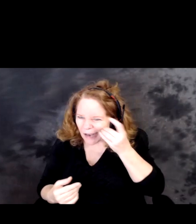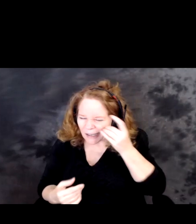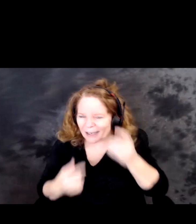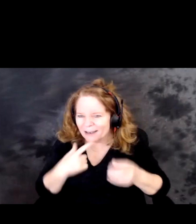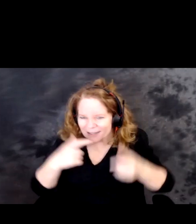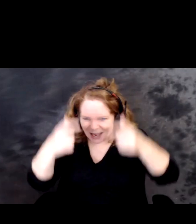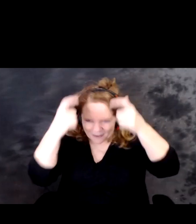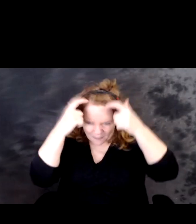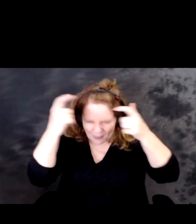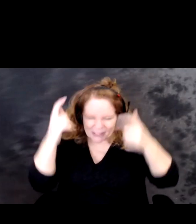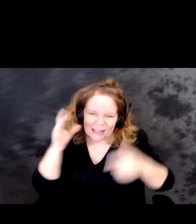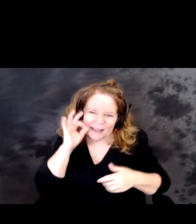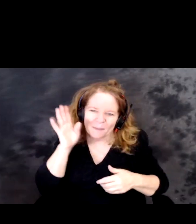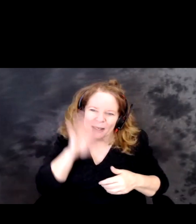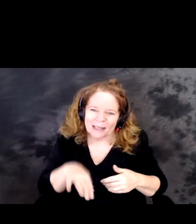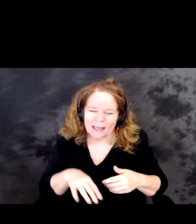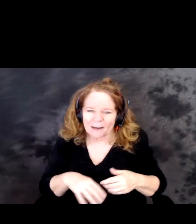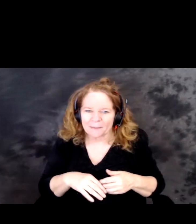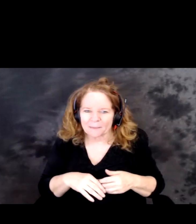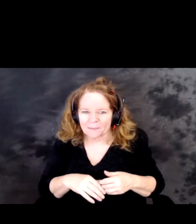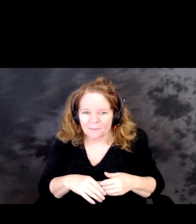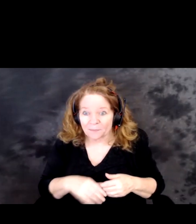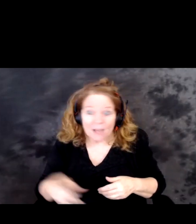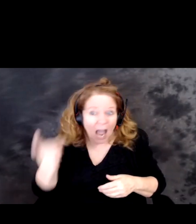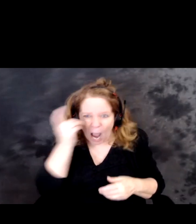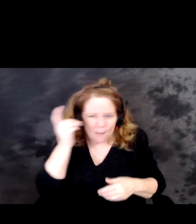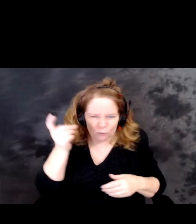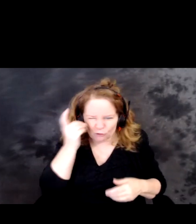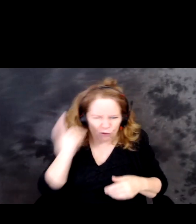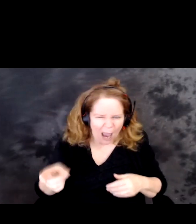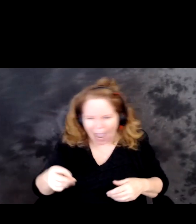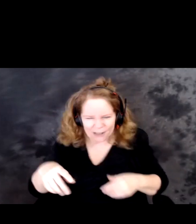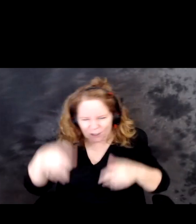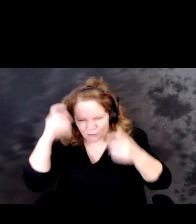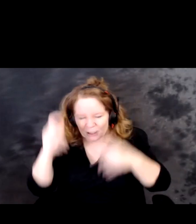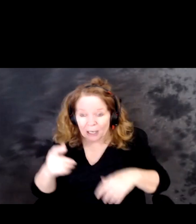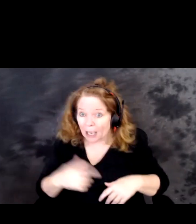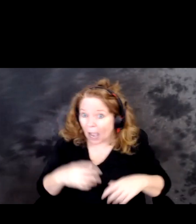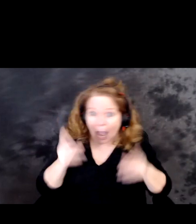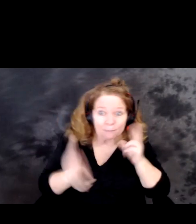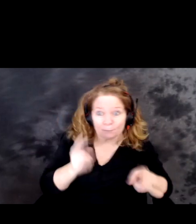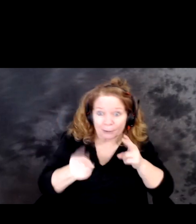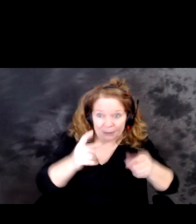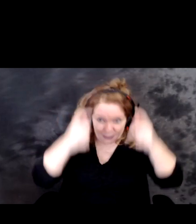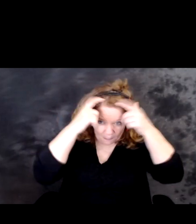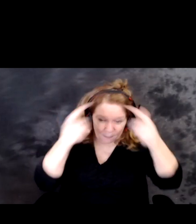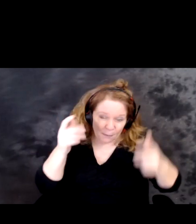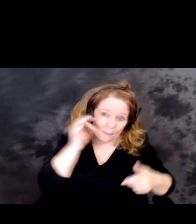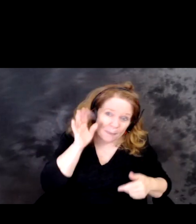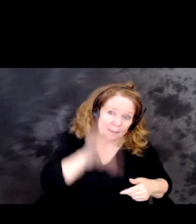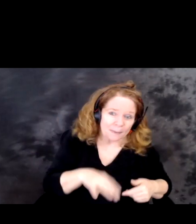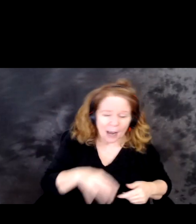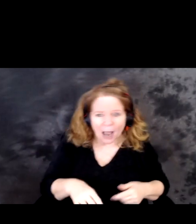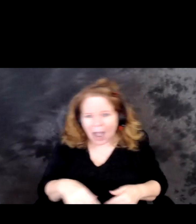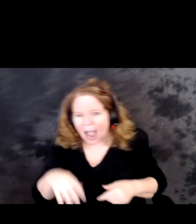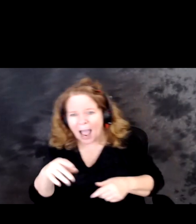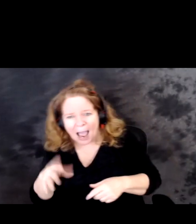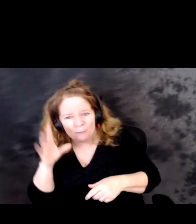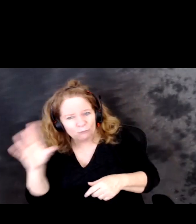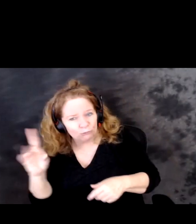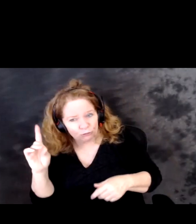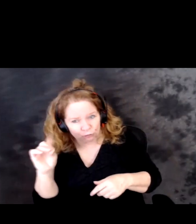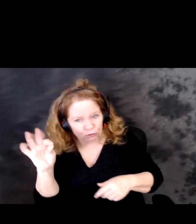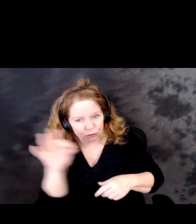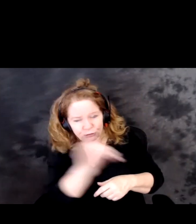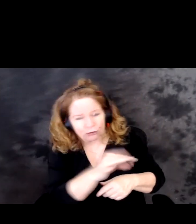Drakey, dijo Buzzling la abeja. Yo soy Drastic Drake y yo soy la abejita.